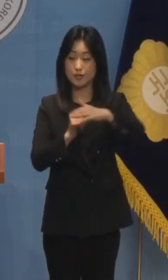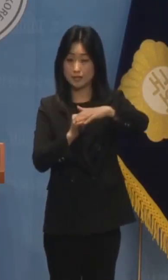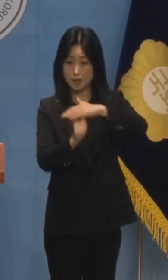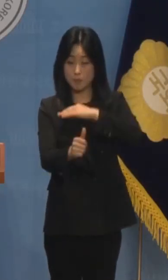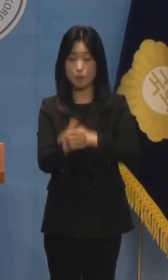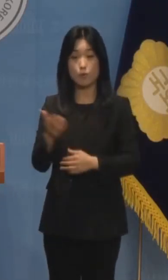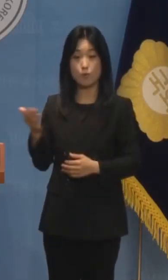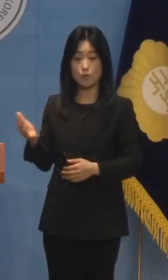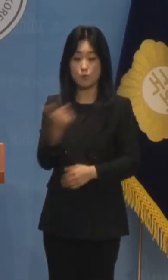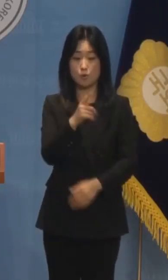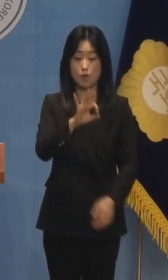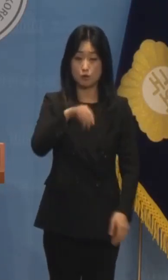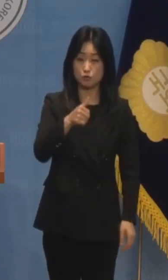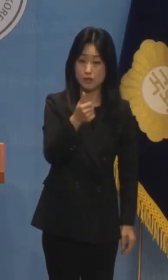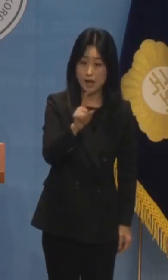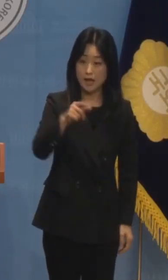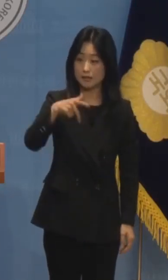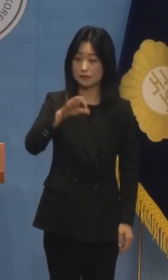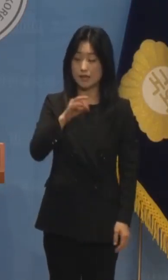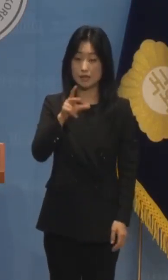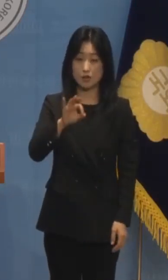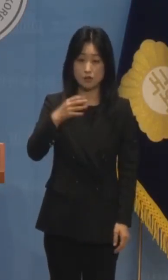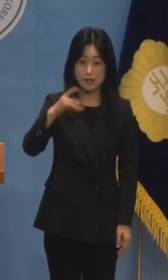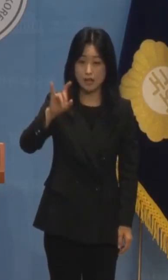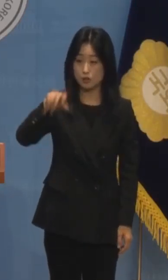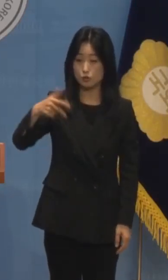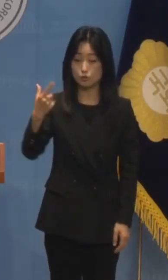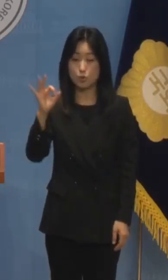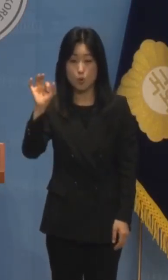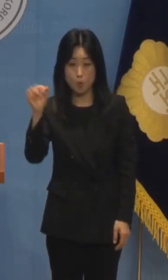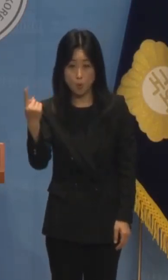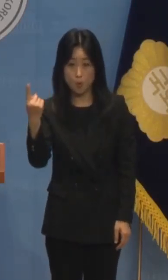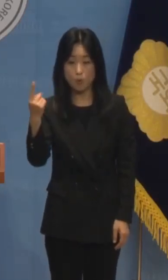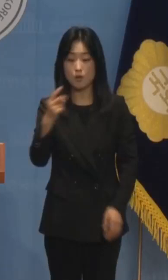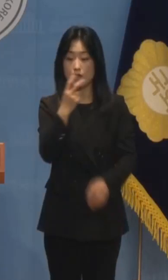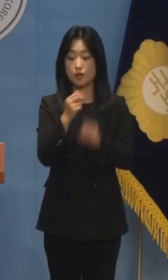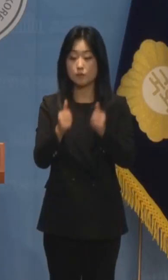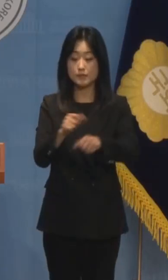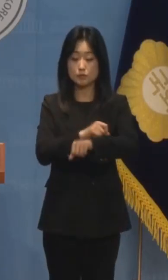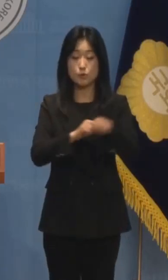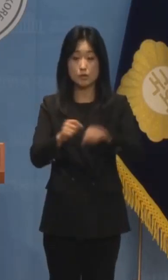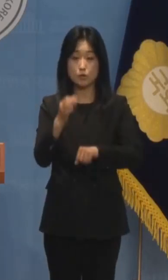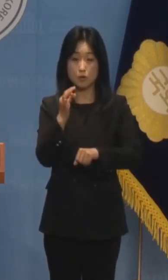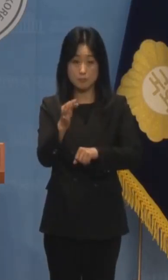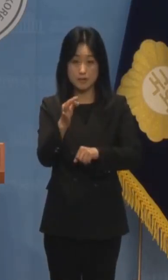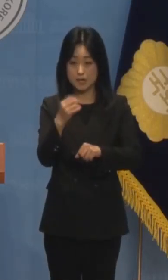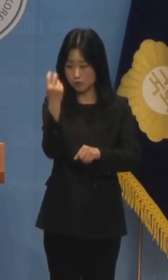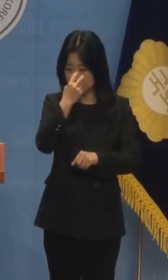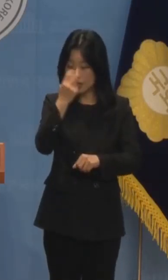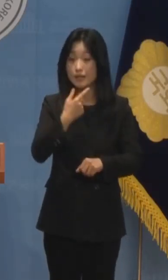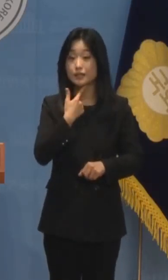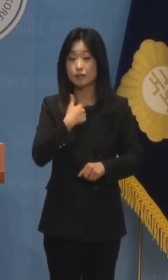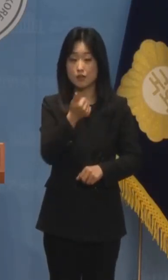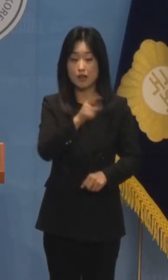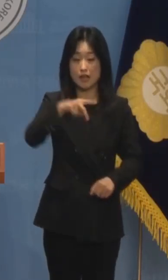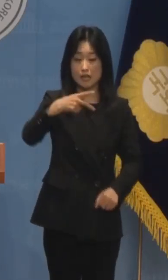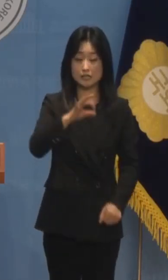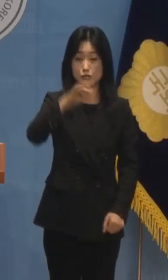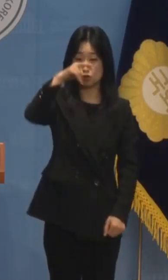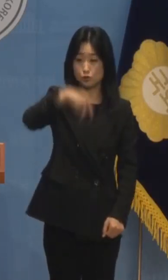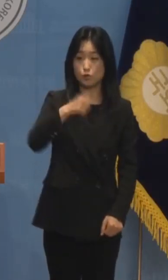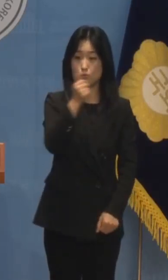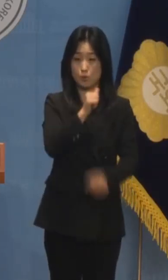발의한 황운하 의원, 장경태 의원, 윤종호 의원, 그리고 검찰 특활비 오남용을 추적해온 화승수 변호사